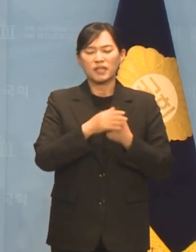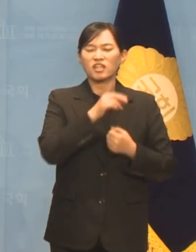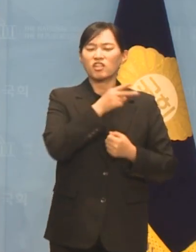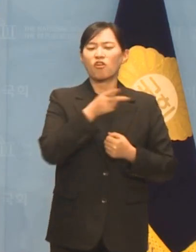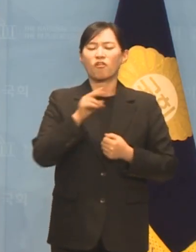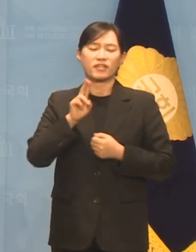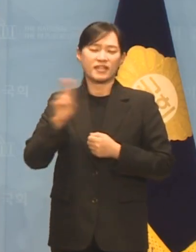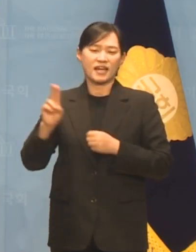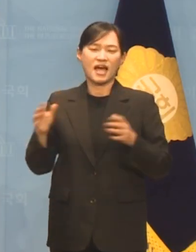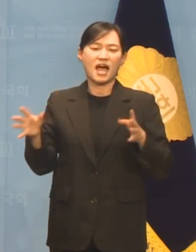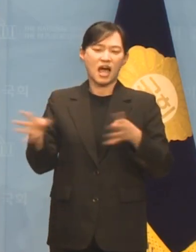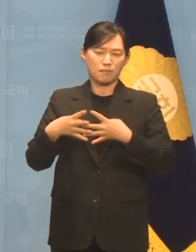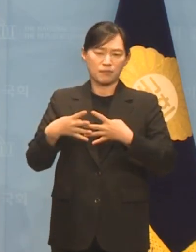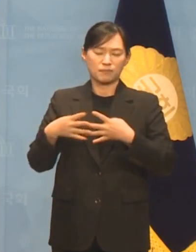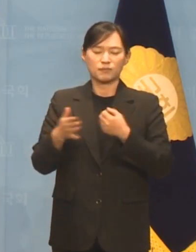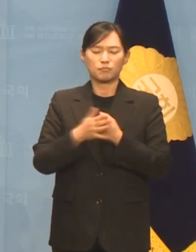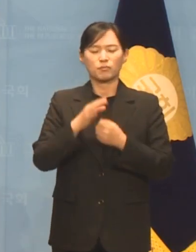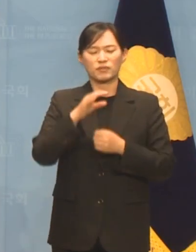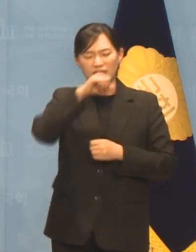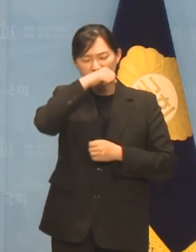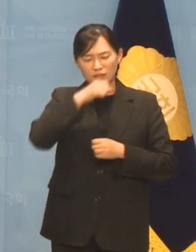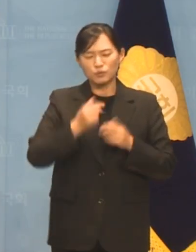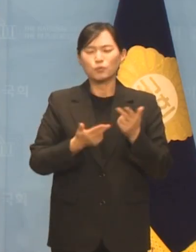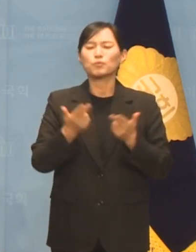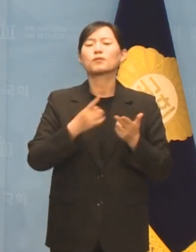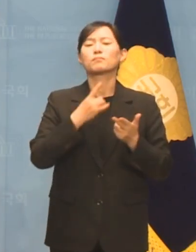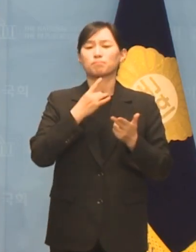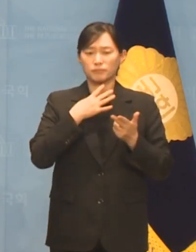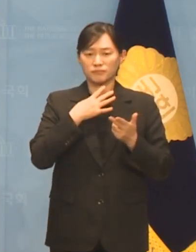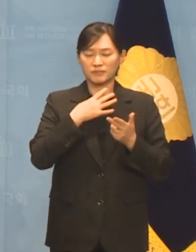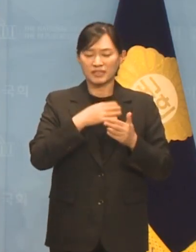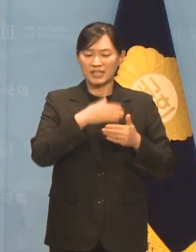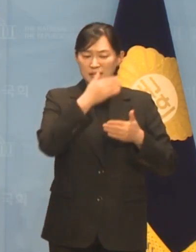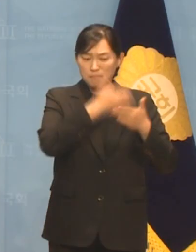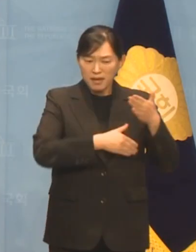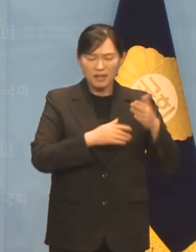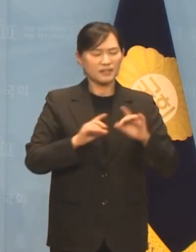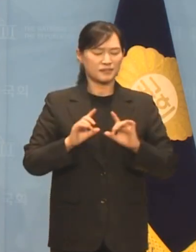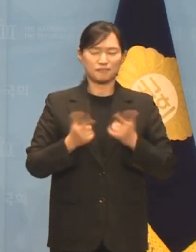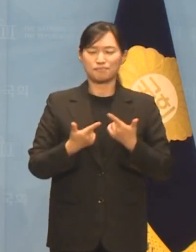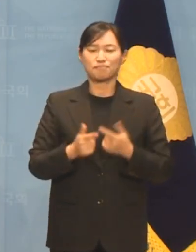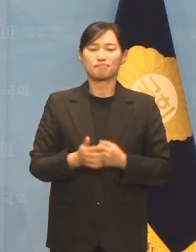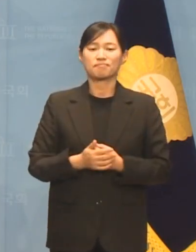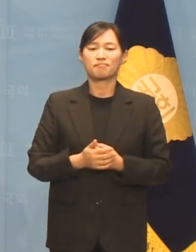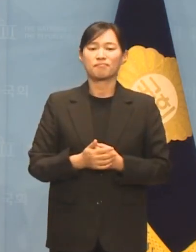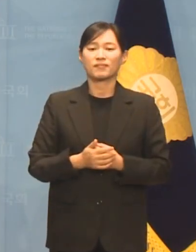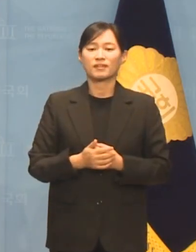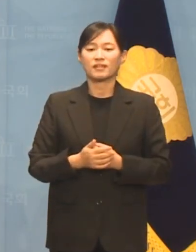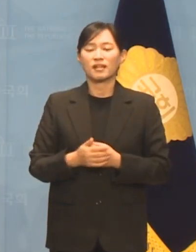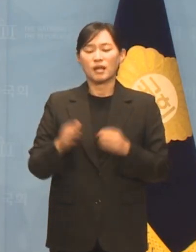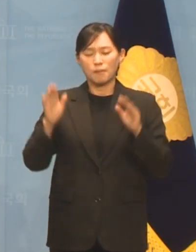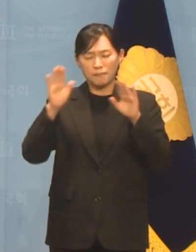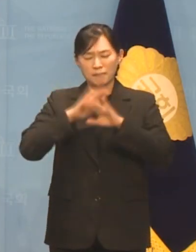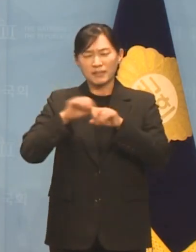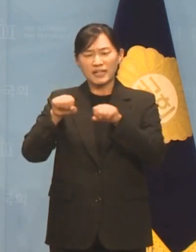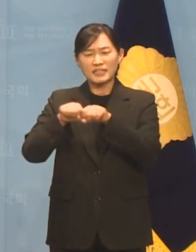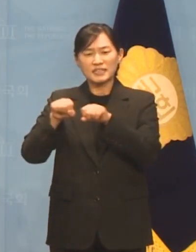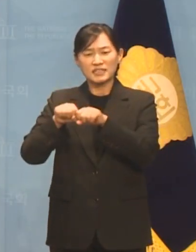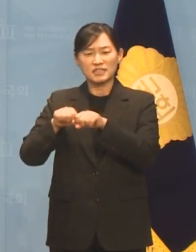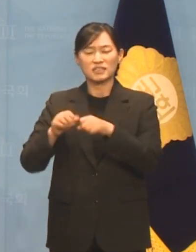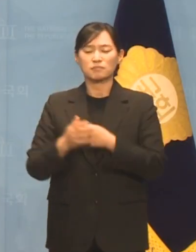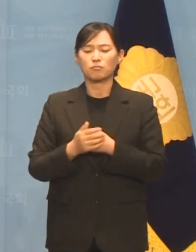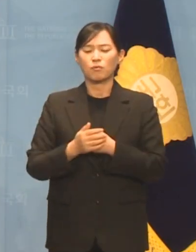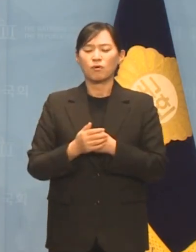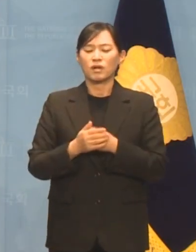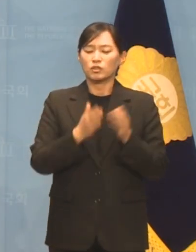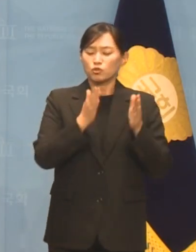진행된 예산 조정일 뿐 민주당의 일반적인 삭감이 아니었습니다. 심해가스전 개발 사업의 경우 중장기